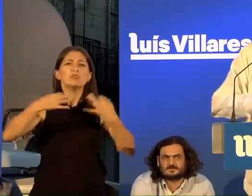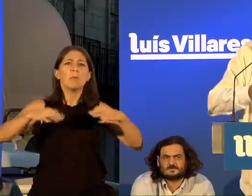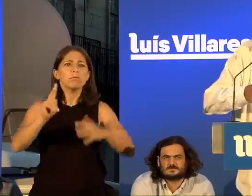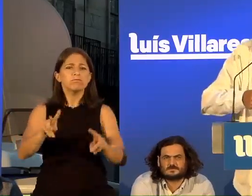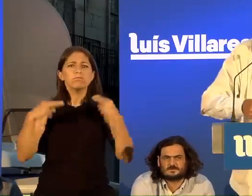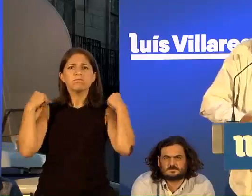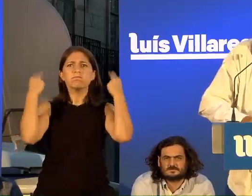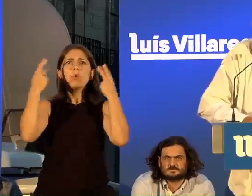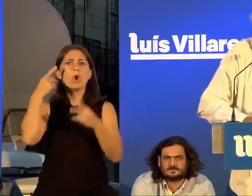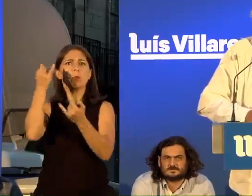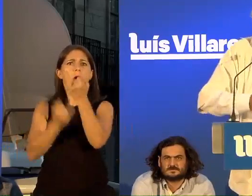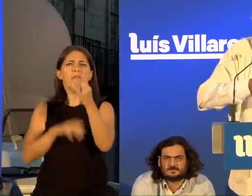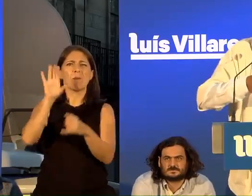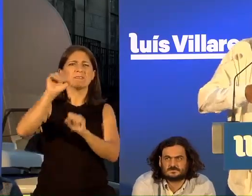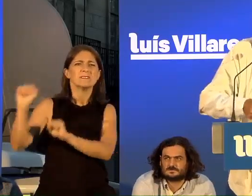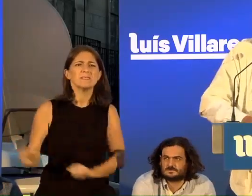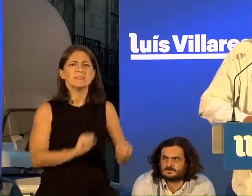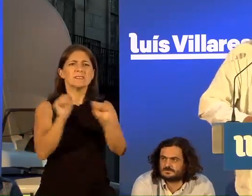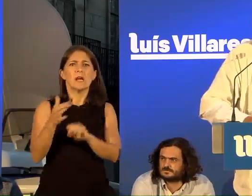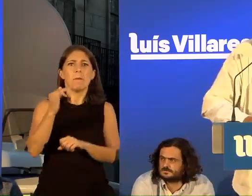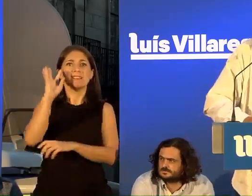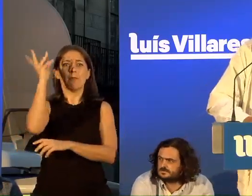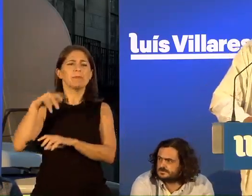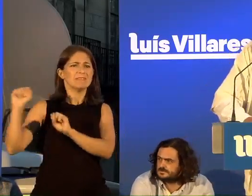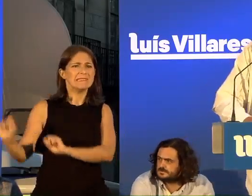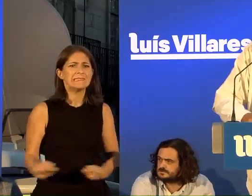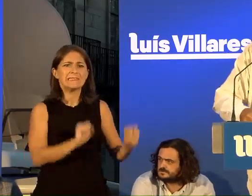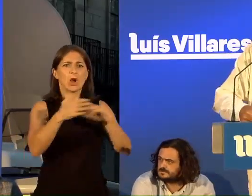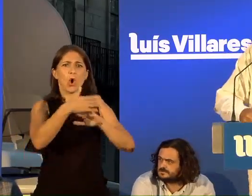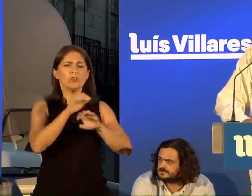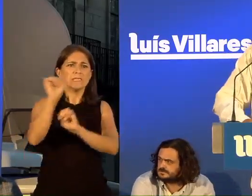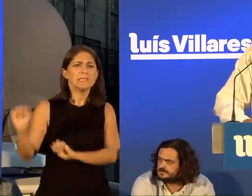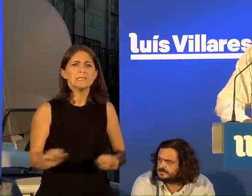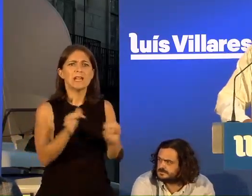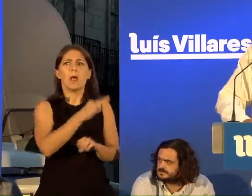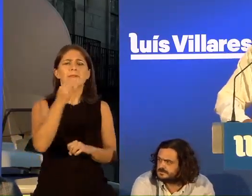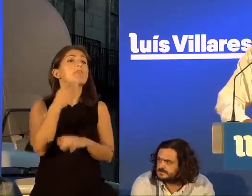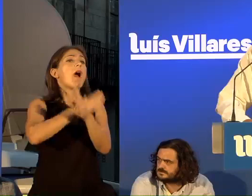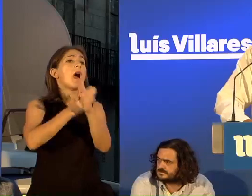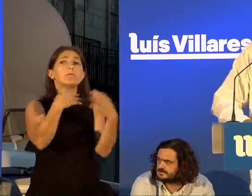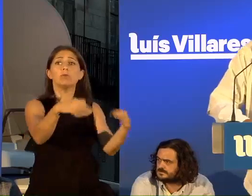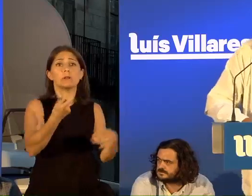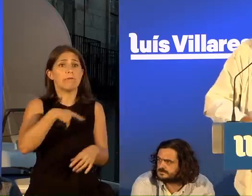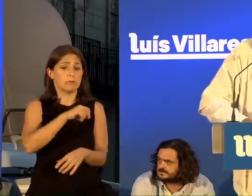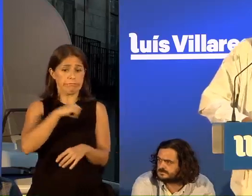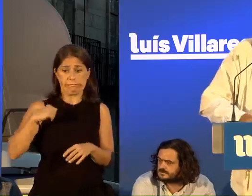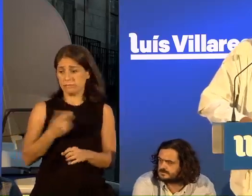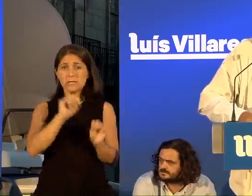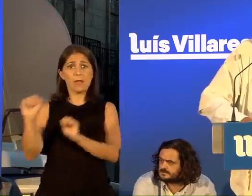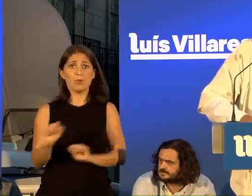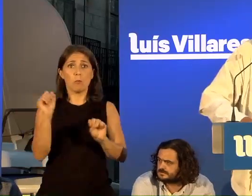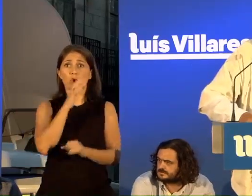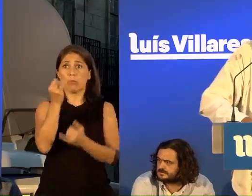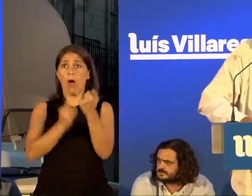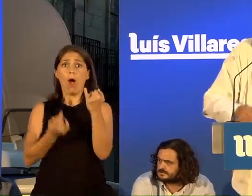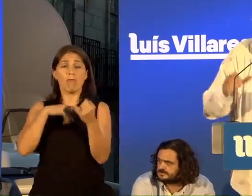a defender o país, a defender os ecosistemas da beiramar e a defender as clases populares por si mesmas, que eran as únicas que daban